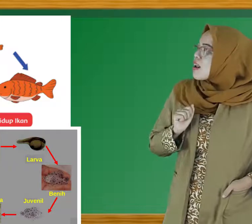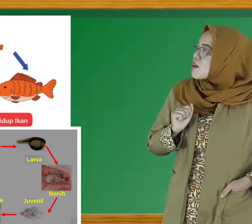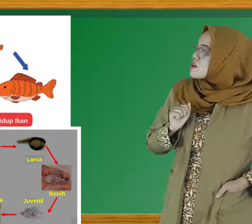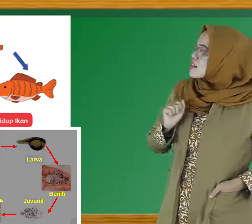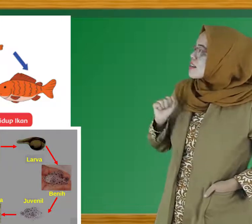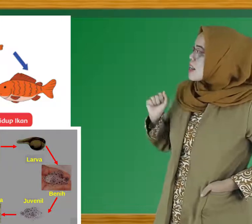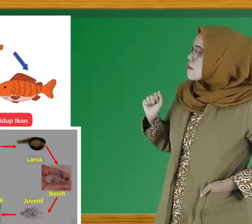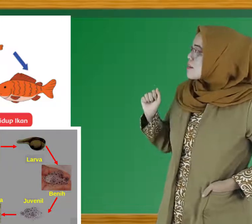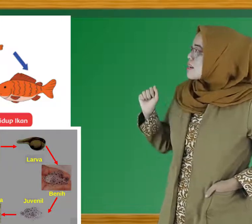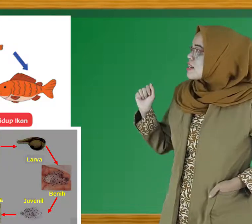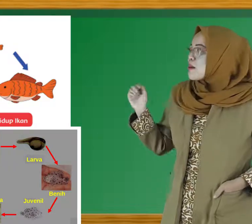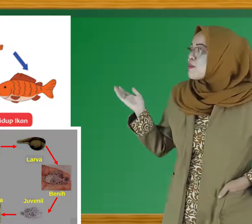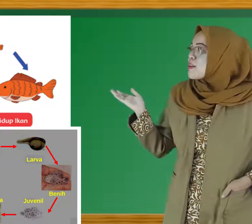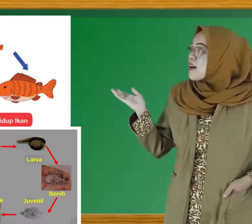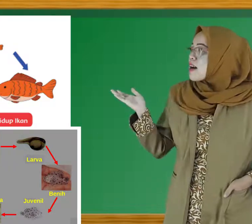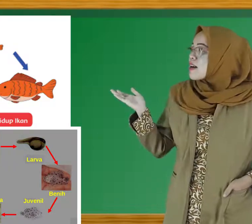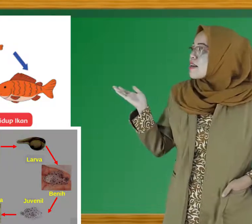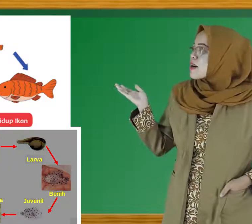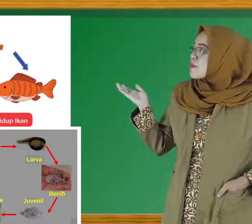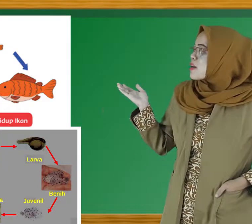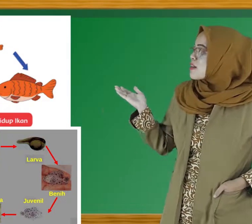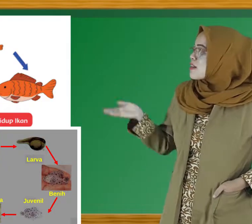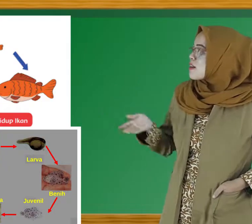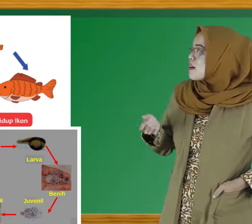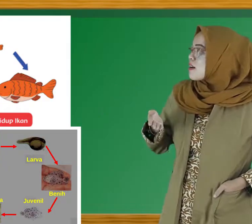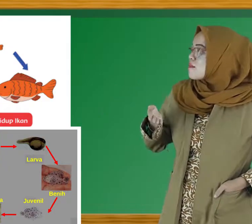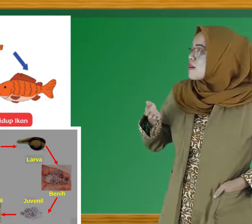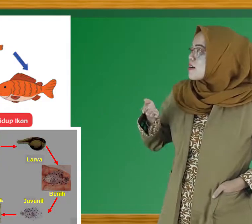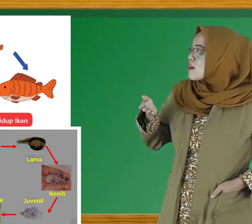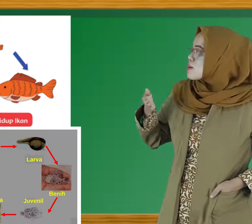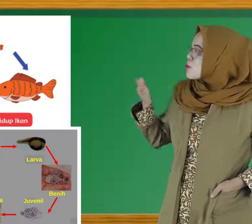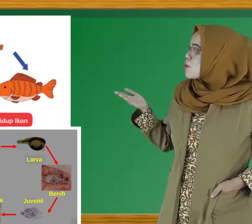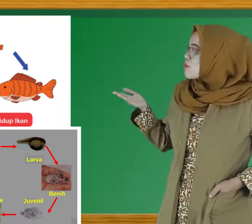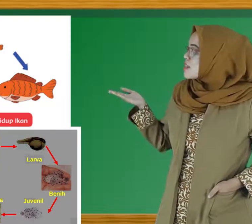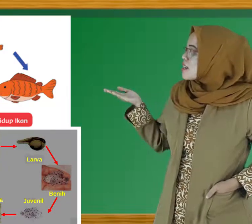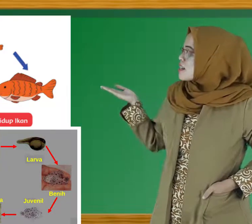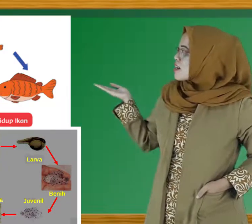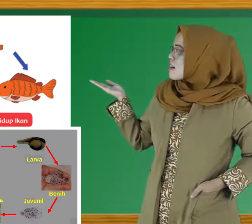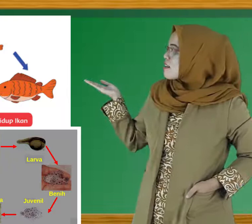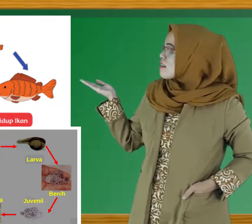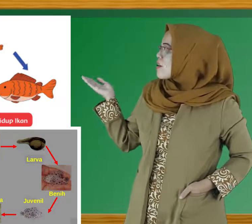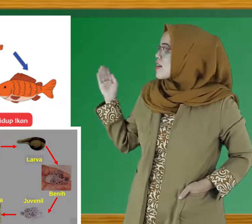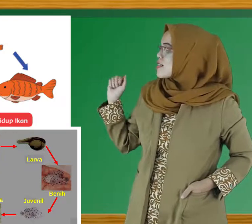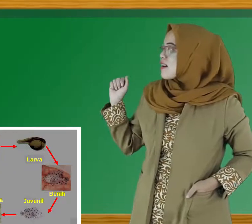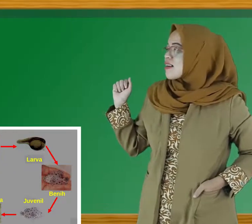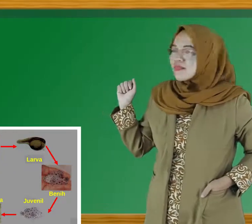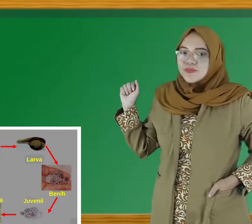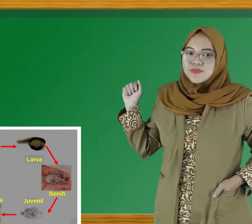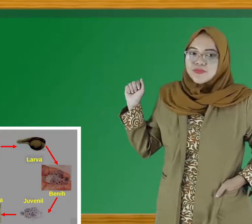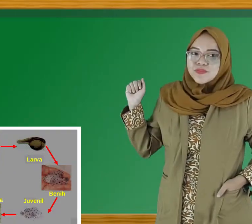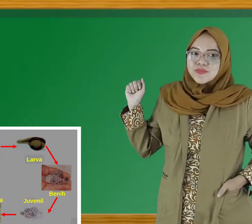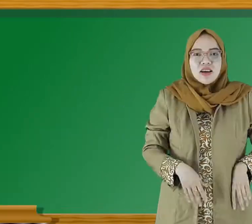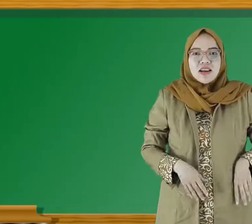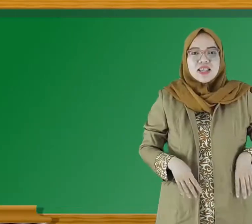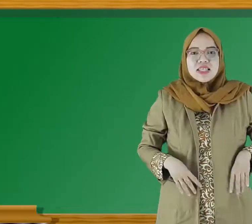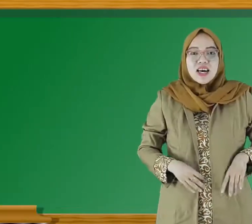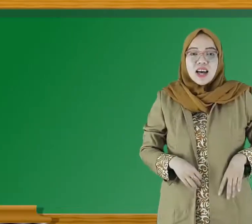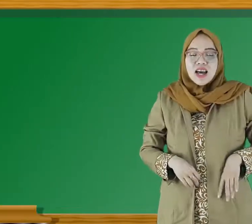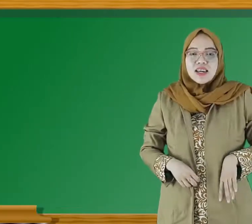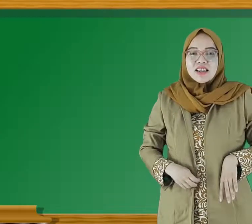Lalu setelah menjadi ikan muda ini tumbuh menjadi ikan dewasa. Nah, sekarang kita